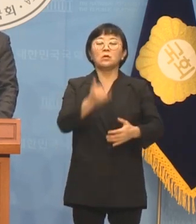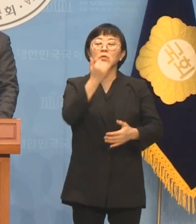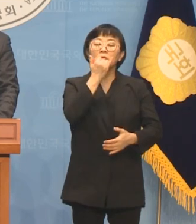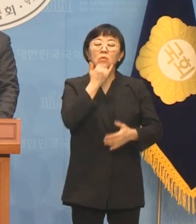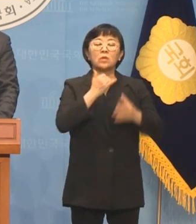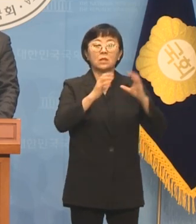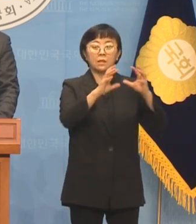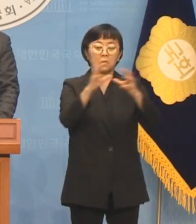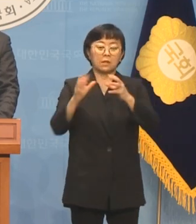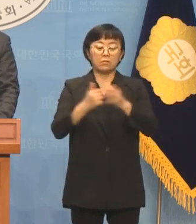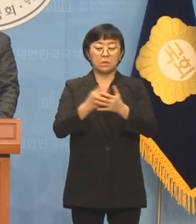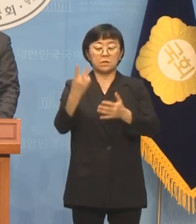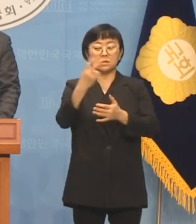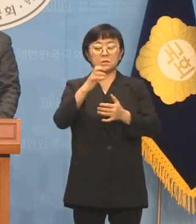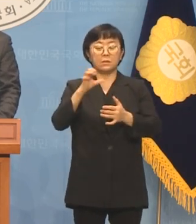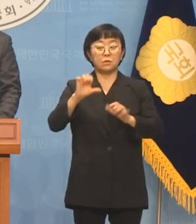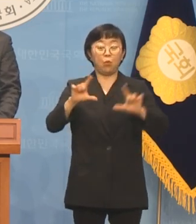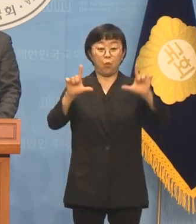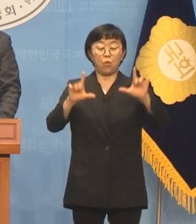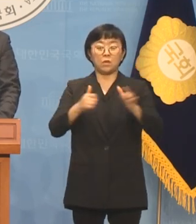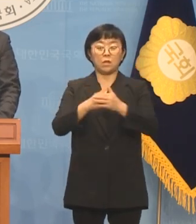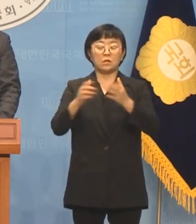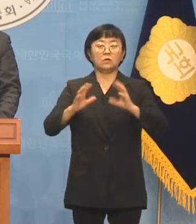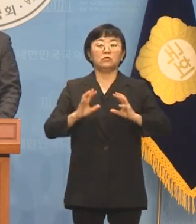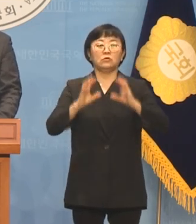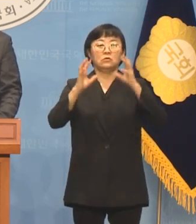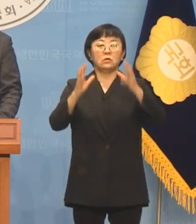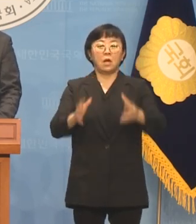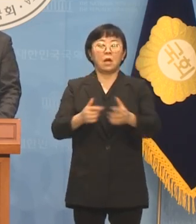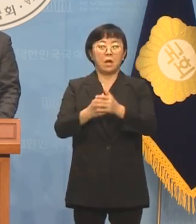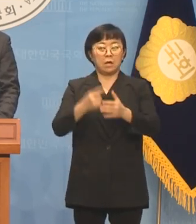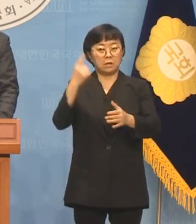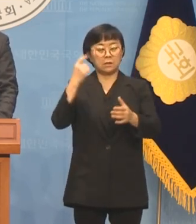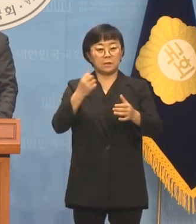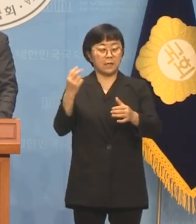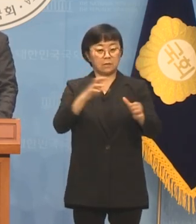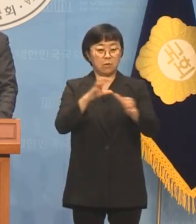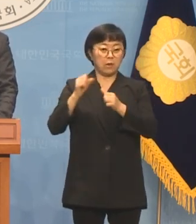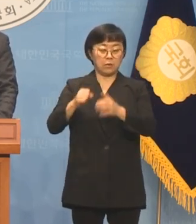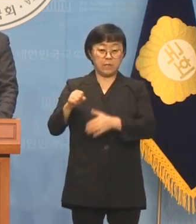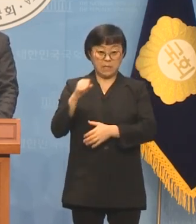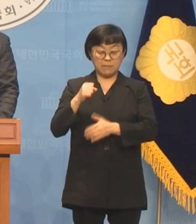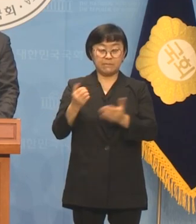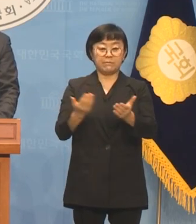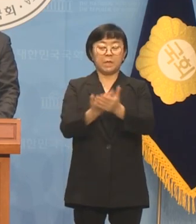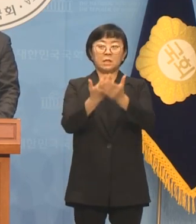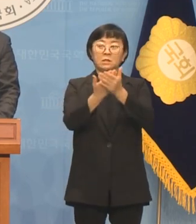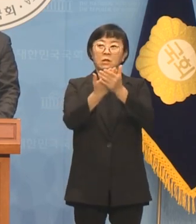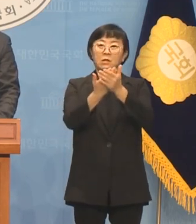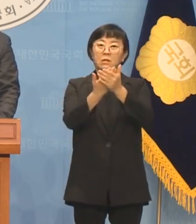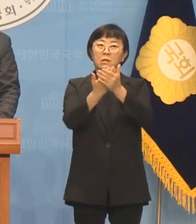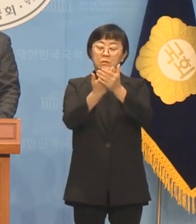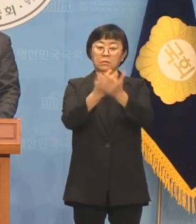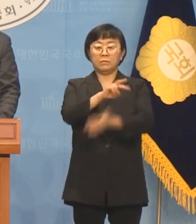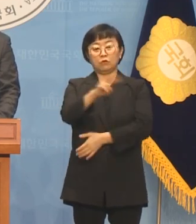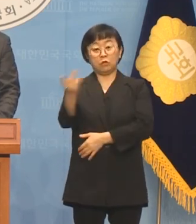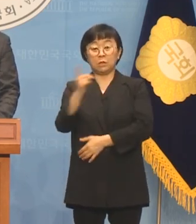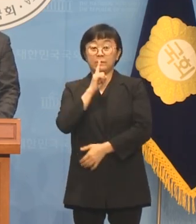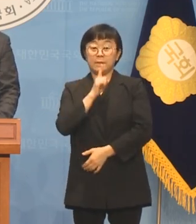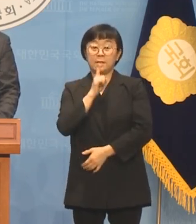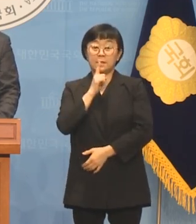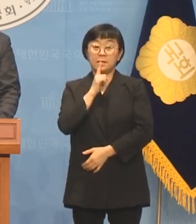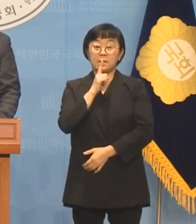주요 국가는 2035년까지 국가 RE100, 즉 발전량 전체를 재생에너지로